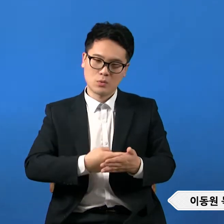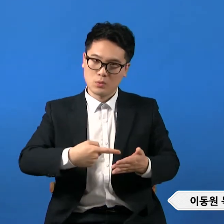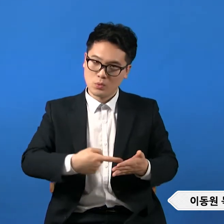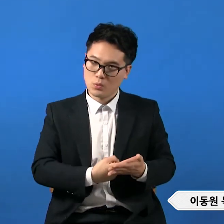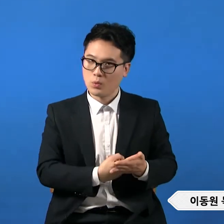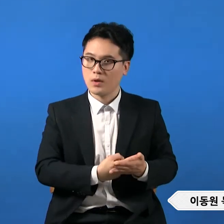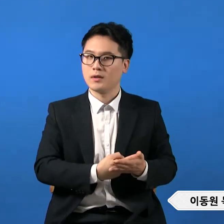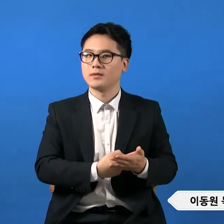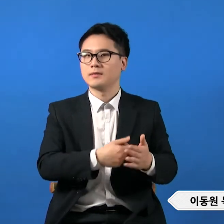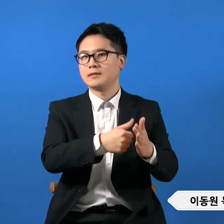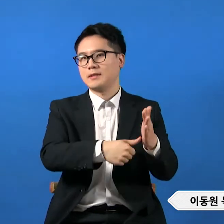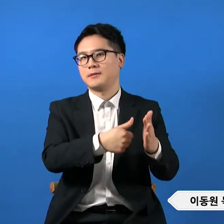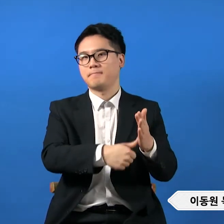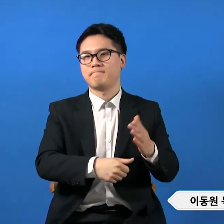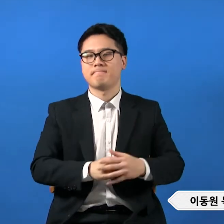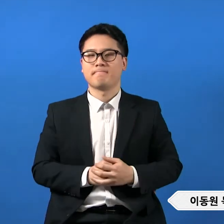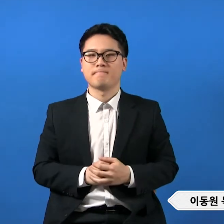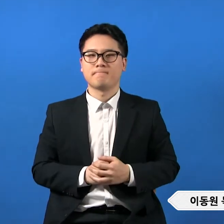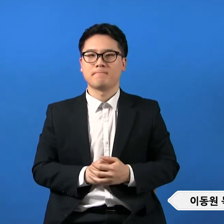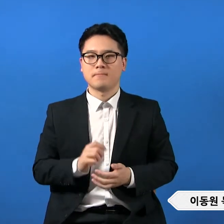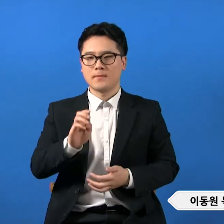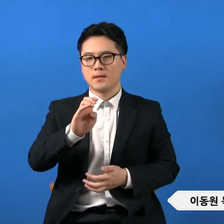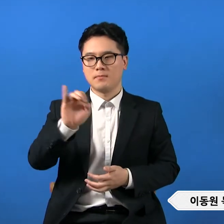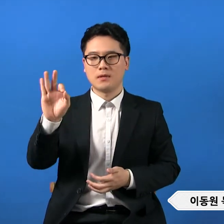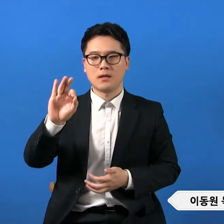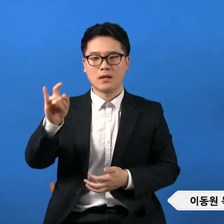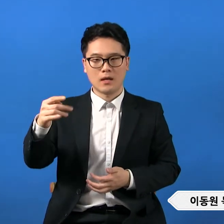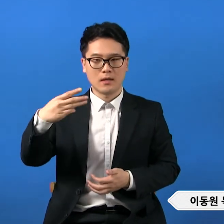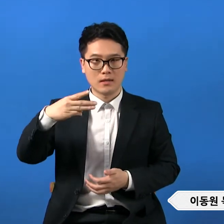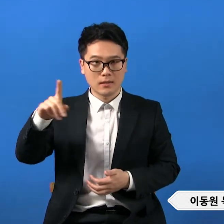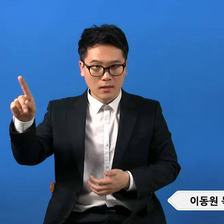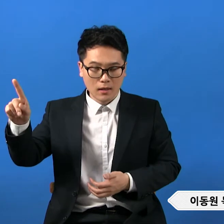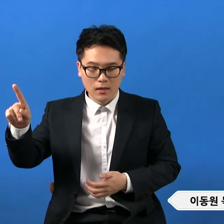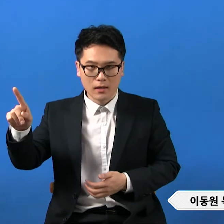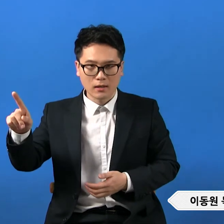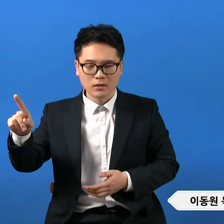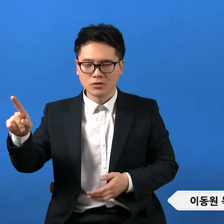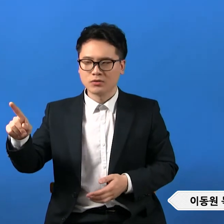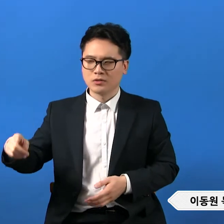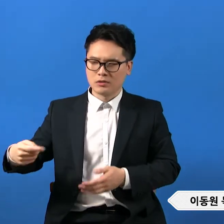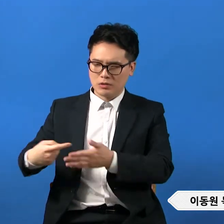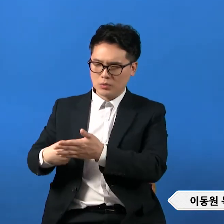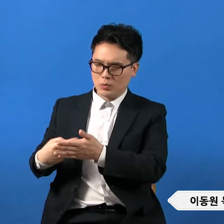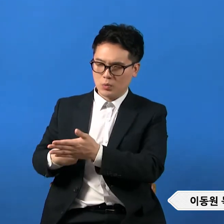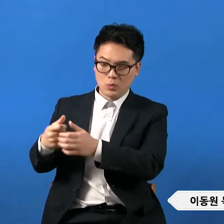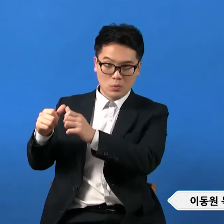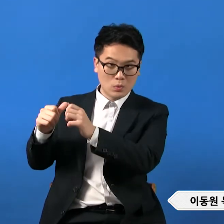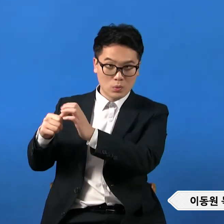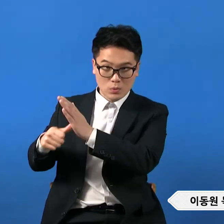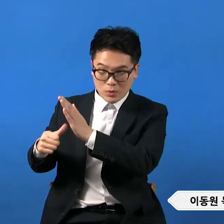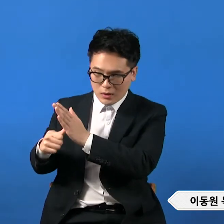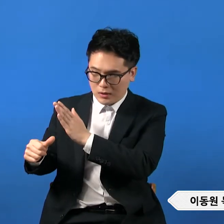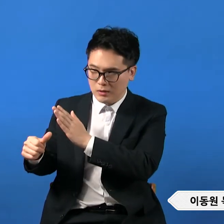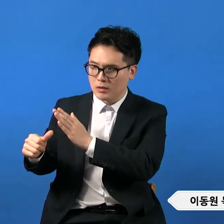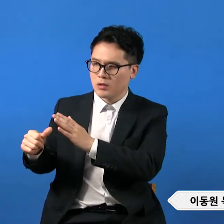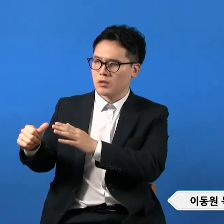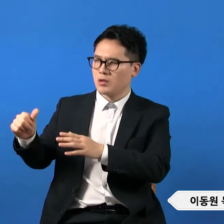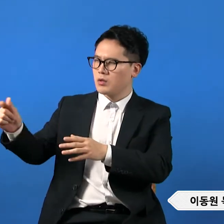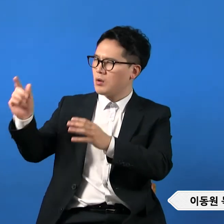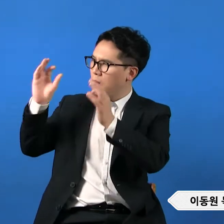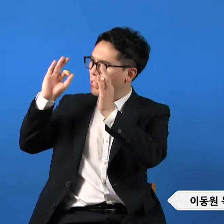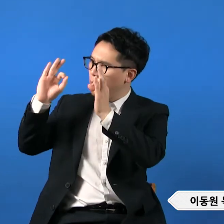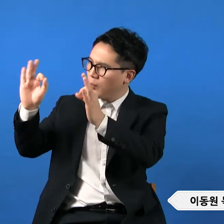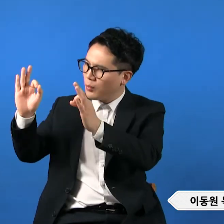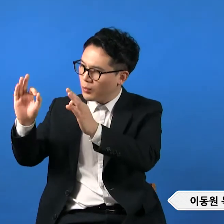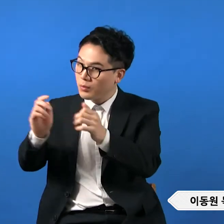근데 이 피에타상을 쏘아보고 있었던 이 청년은 당시에 정신질환을 앓고 있었다고 합니다. 이